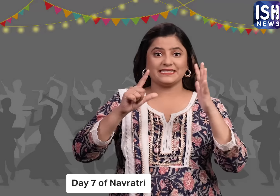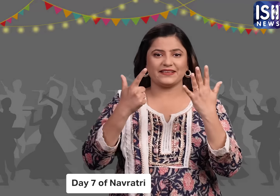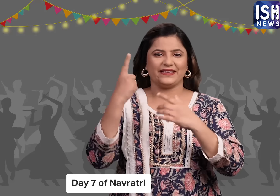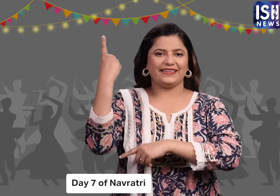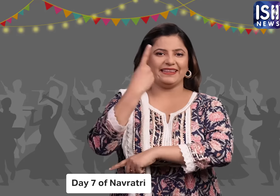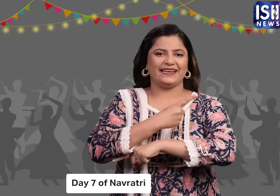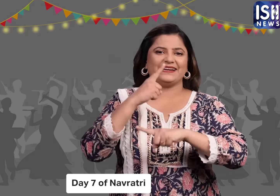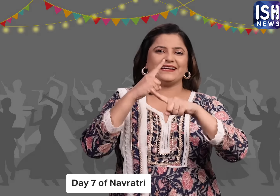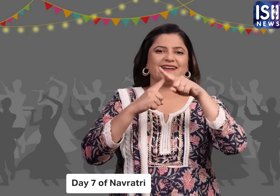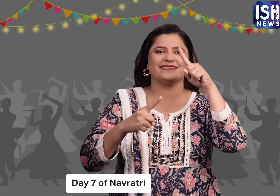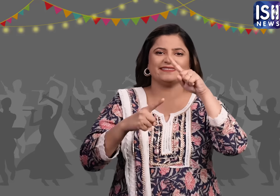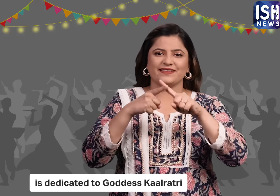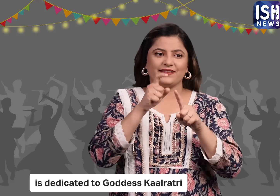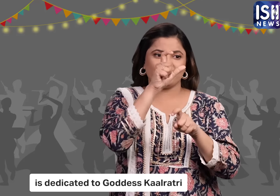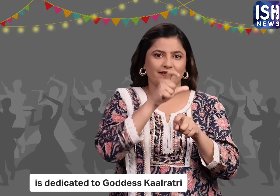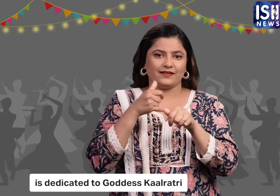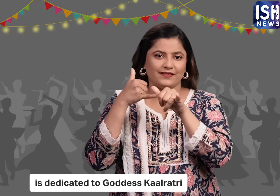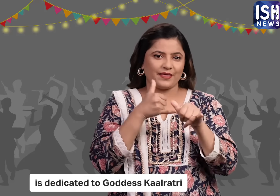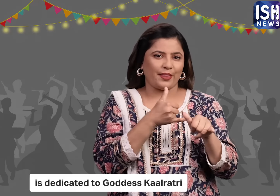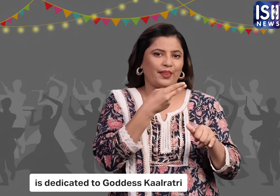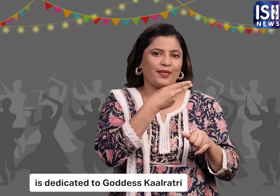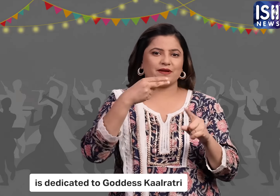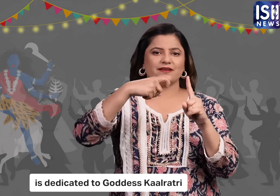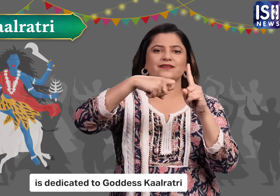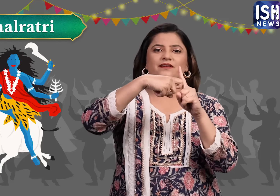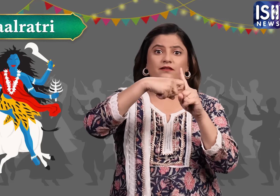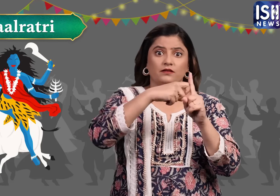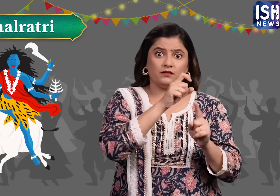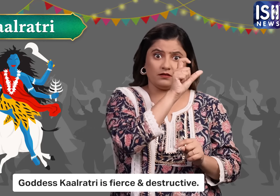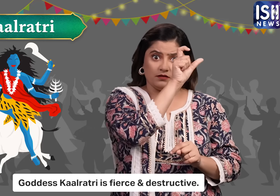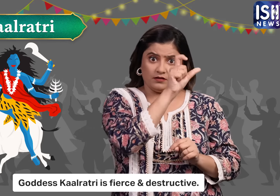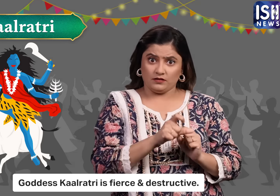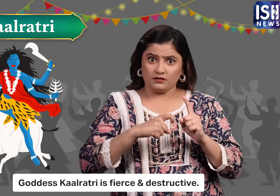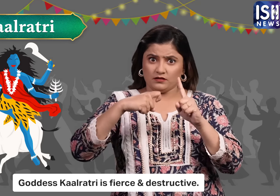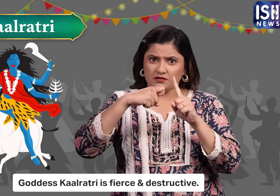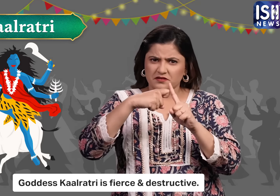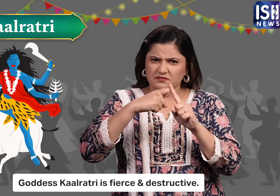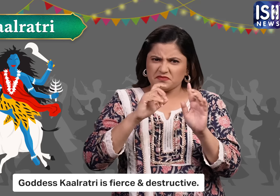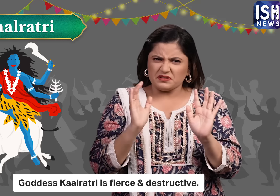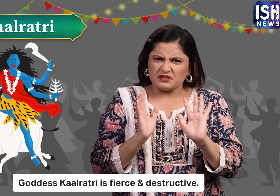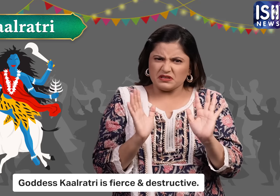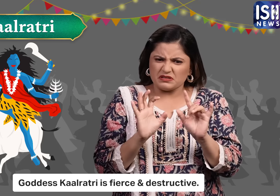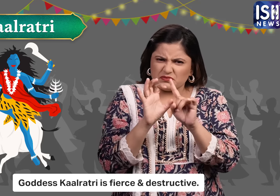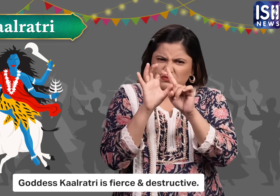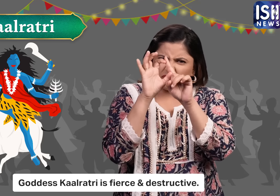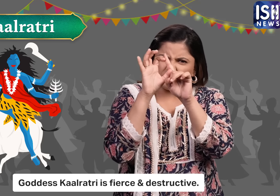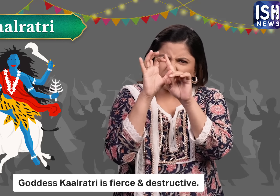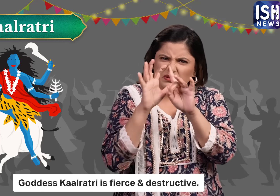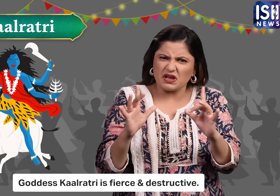नवरात्रि का 7वां दिन देवी कालरात्रि को समर्पित है। देवी कालरात्रि उग्र और विनाशकारी